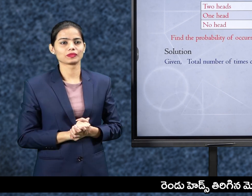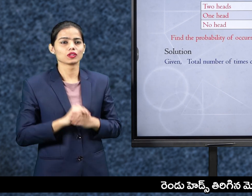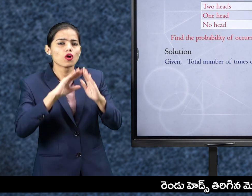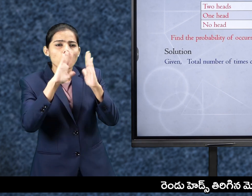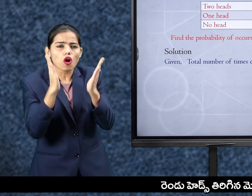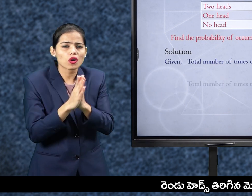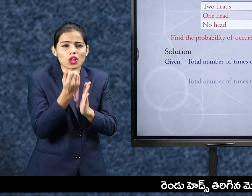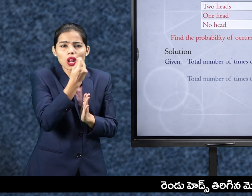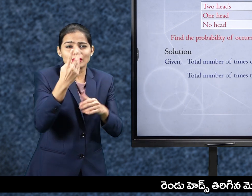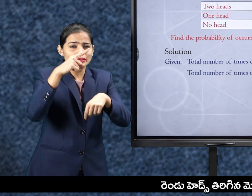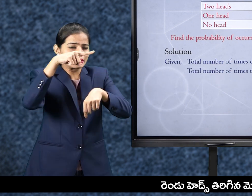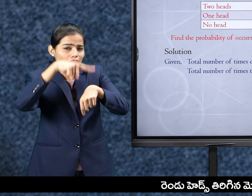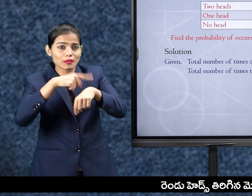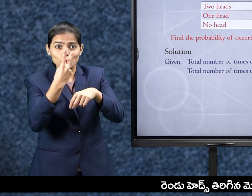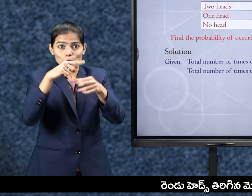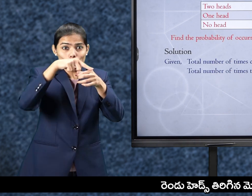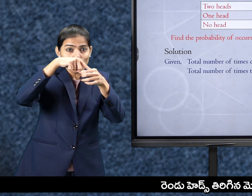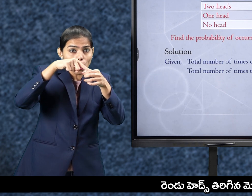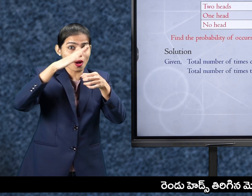హెడ్స్ తిరిగిన మొత్తం సంఖ్య 100,